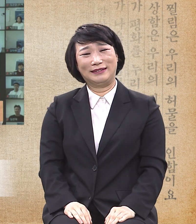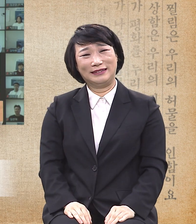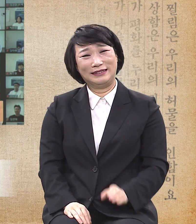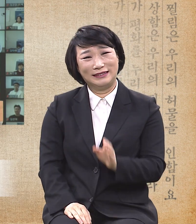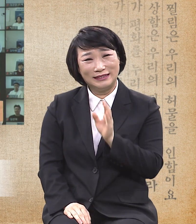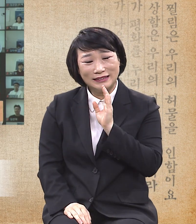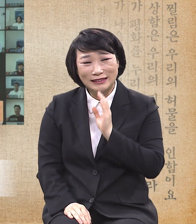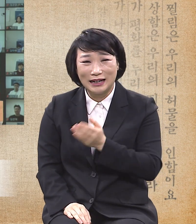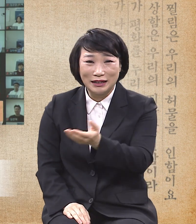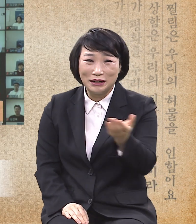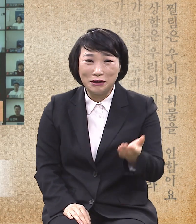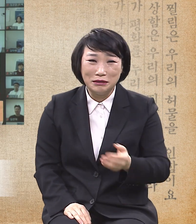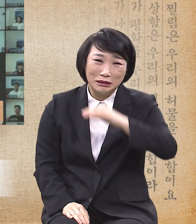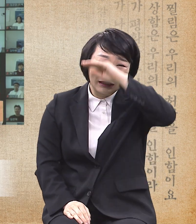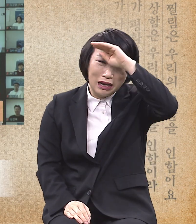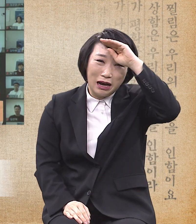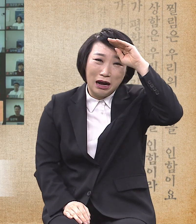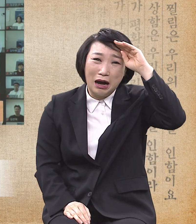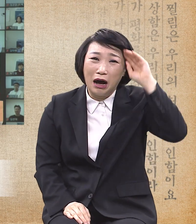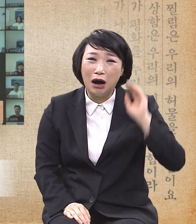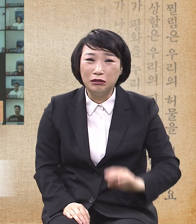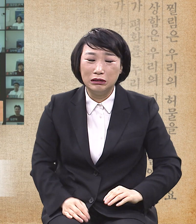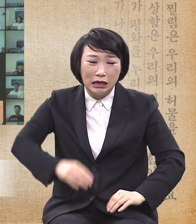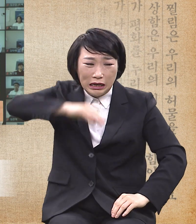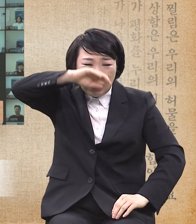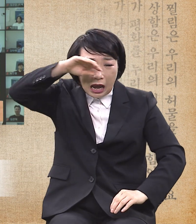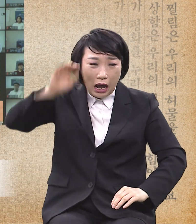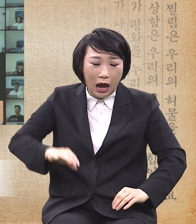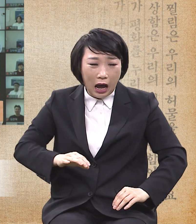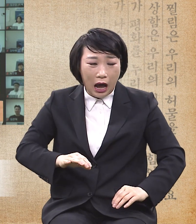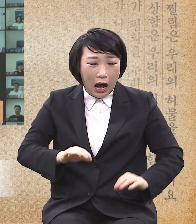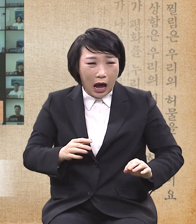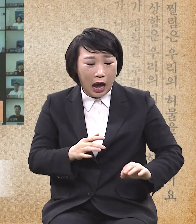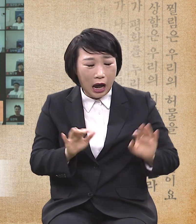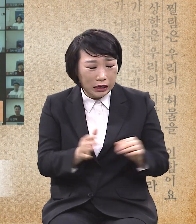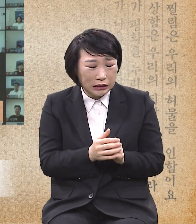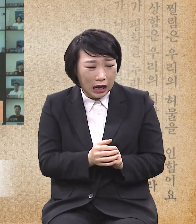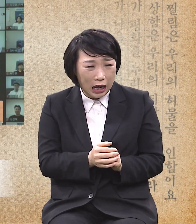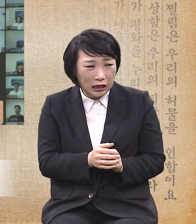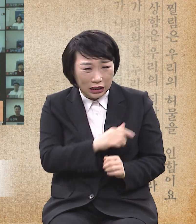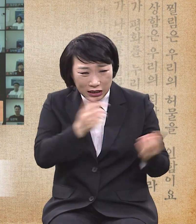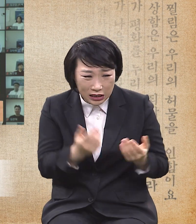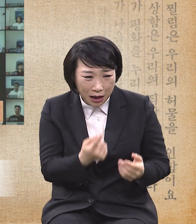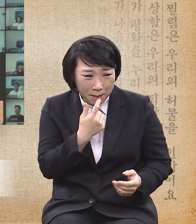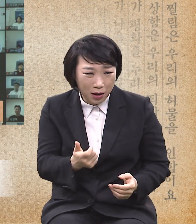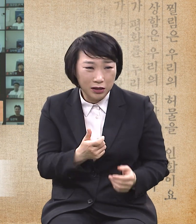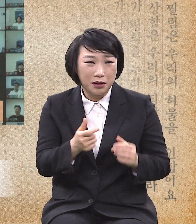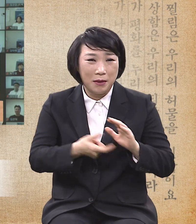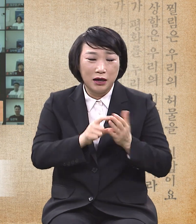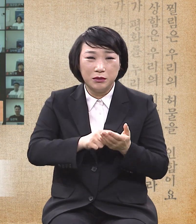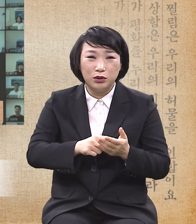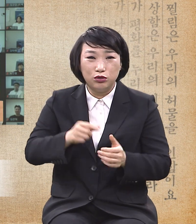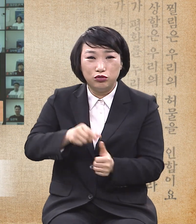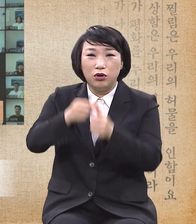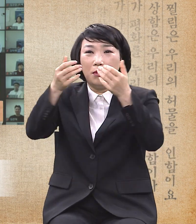정말로 겨우 까딱하면 큰일 날 뻔할 만큼 안타깝지